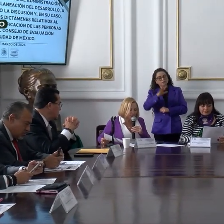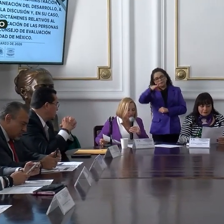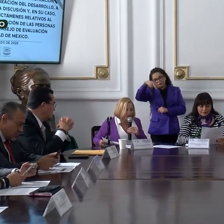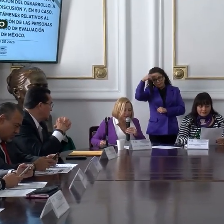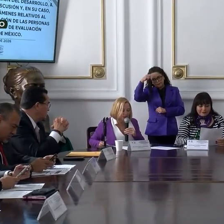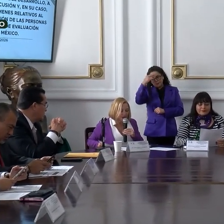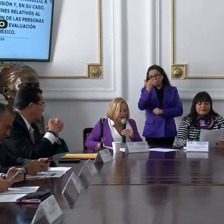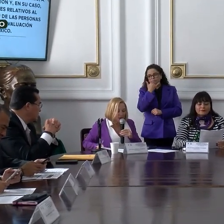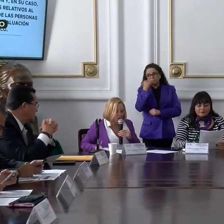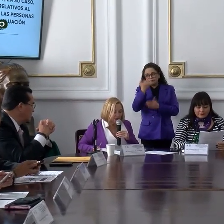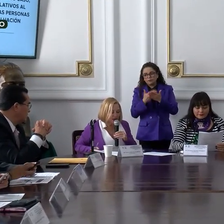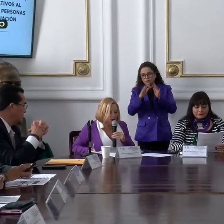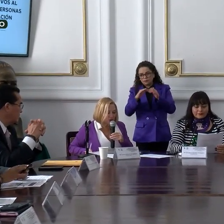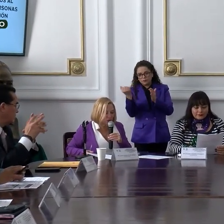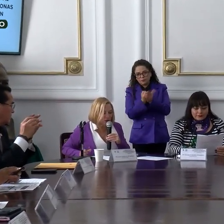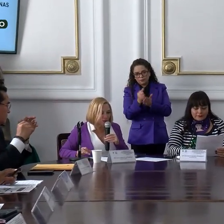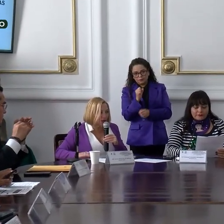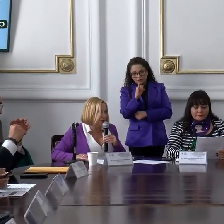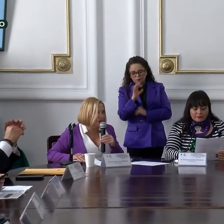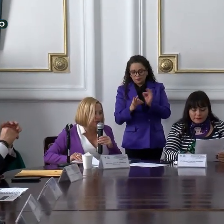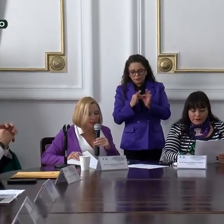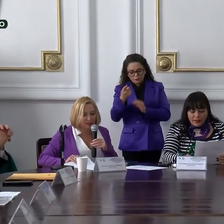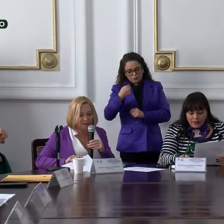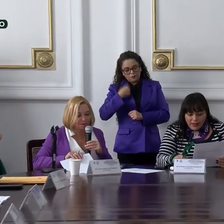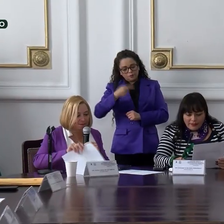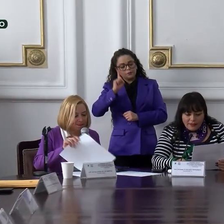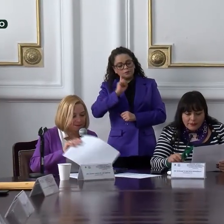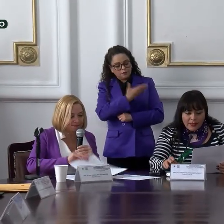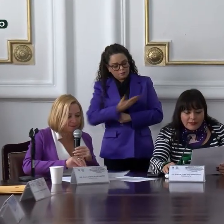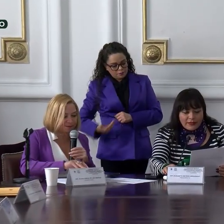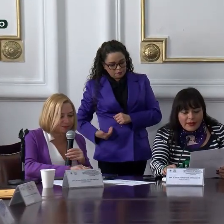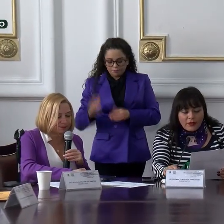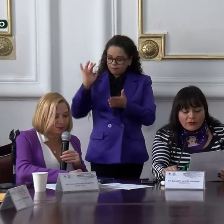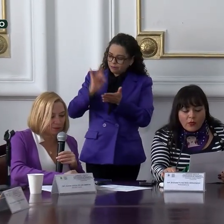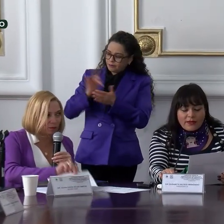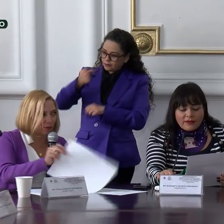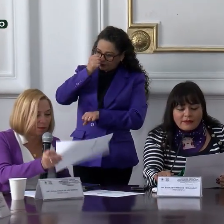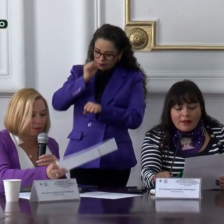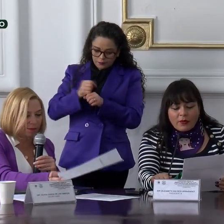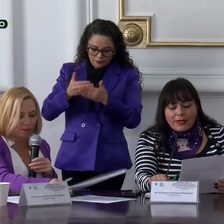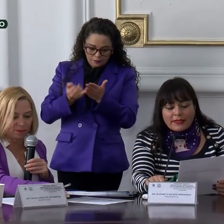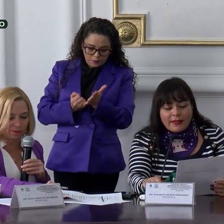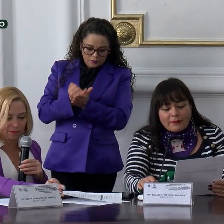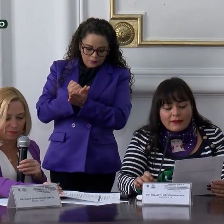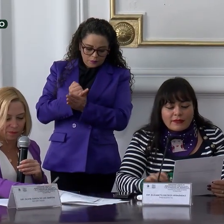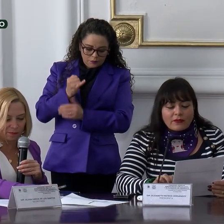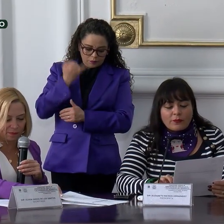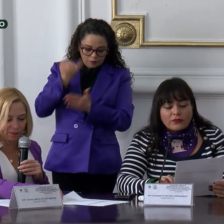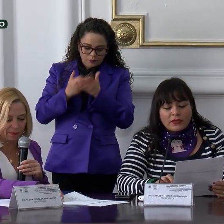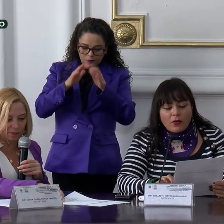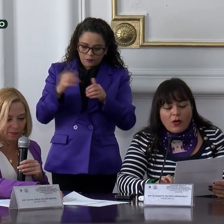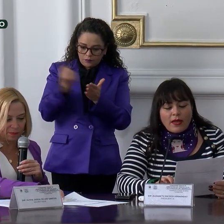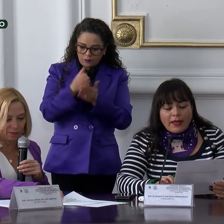se aprueba el dictamen. Cumplida su instrucción, diputada Presidenta. Gracias, diputada secretaria. En consecuencia, se aprueba el dictamen en